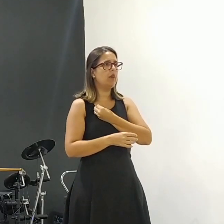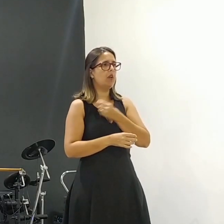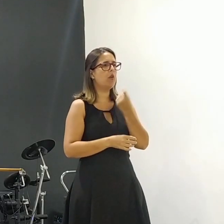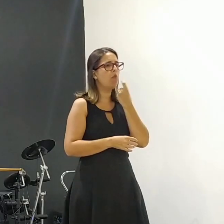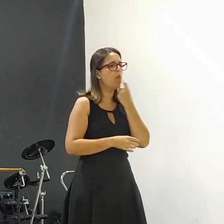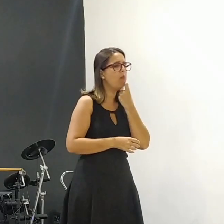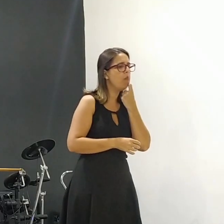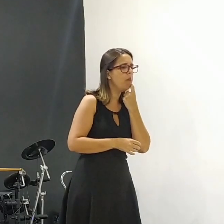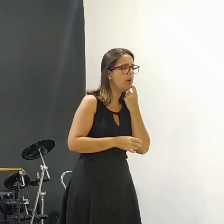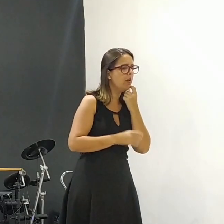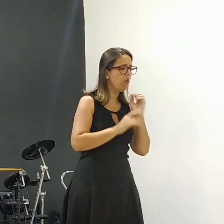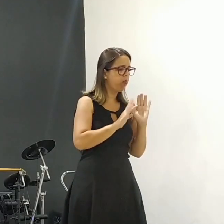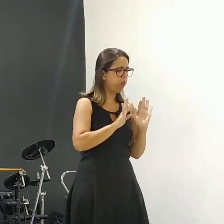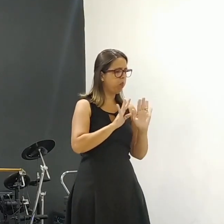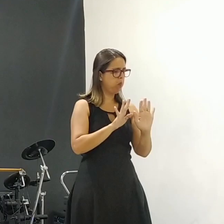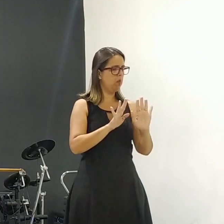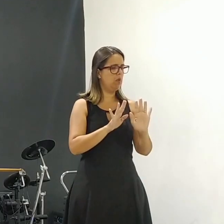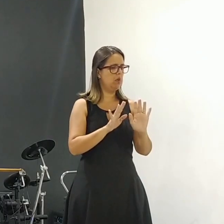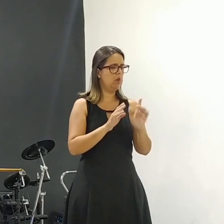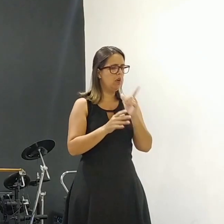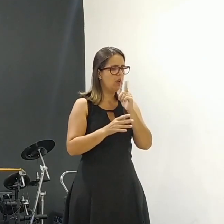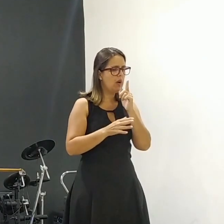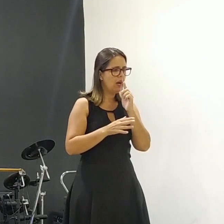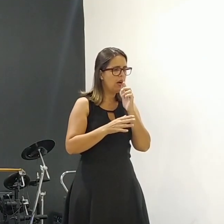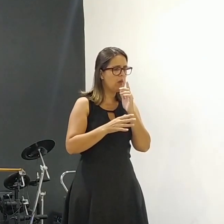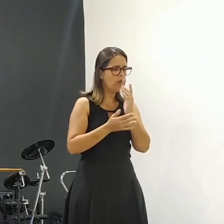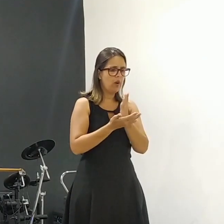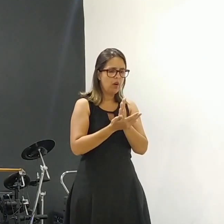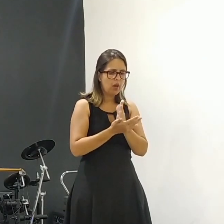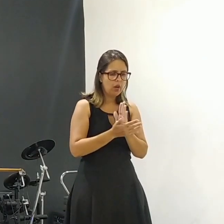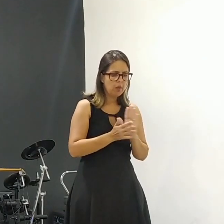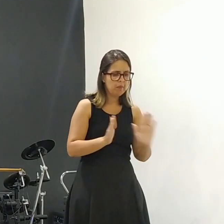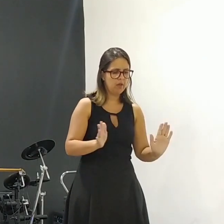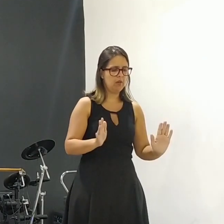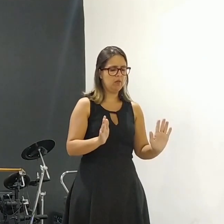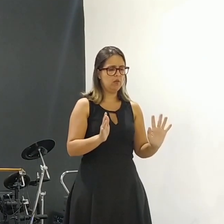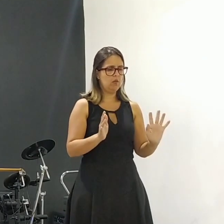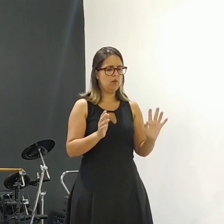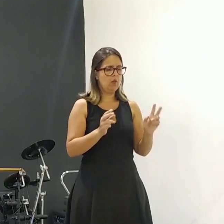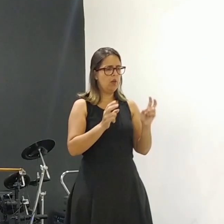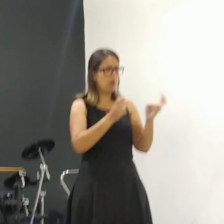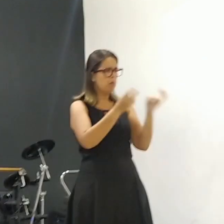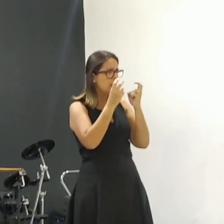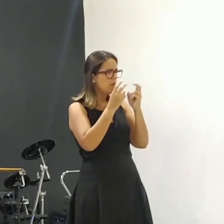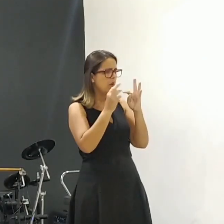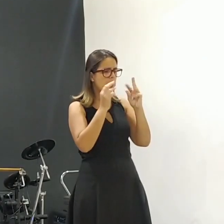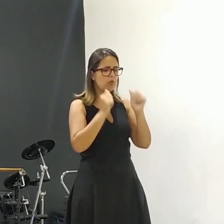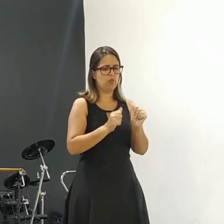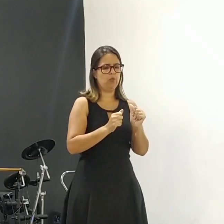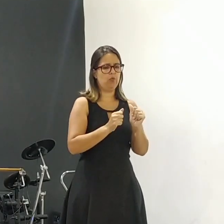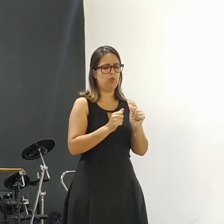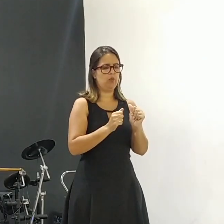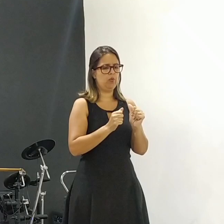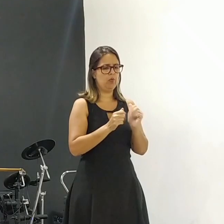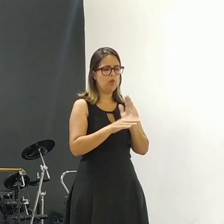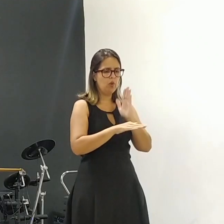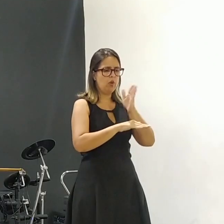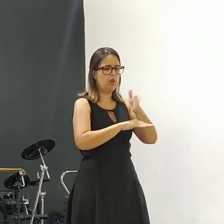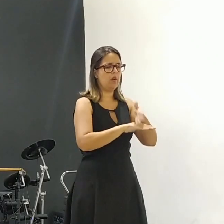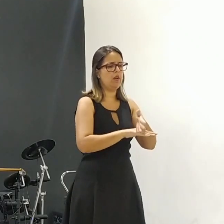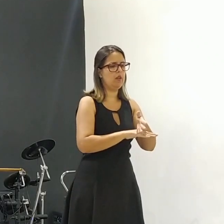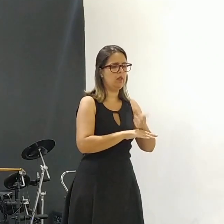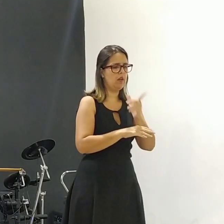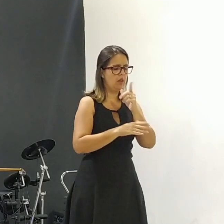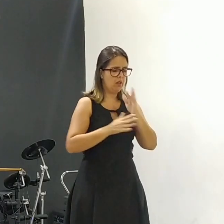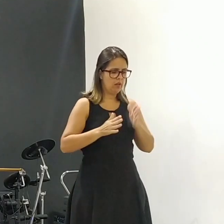peixe, porque lá chegarão essas águas e sararão, e verá tudo por onde quer que entrar